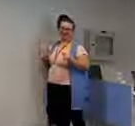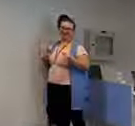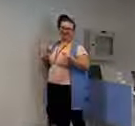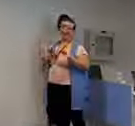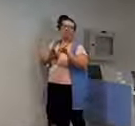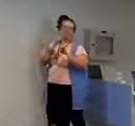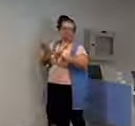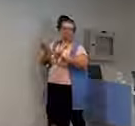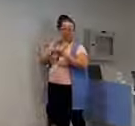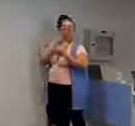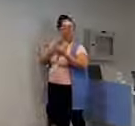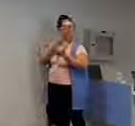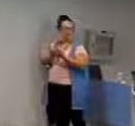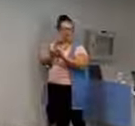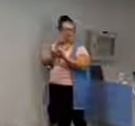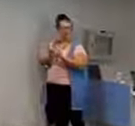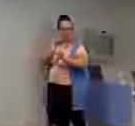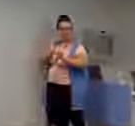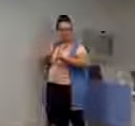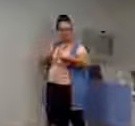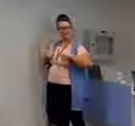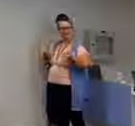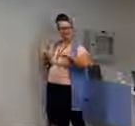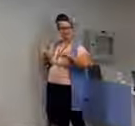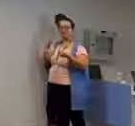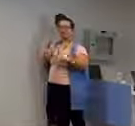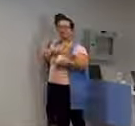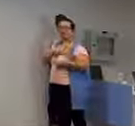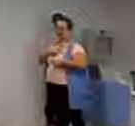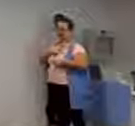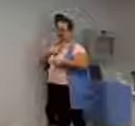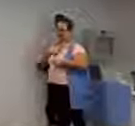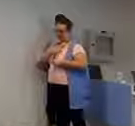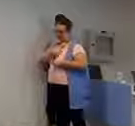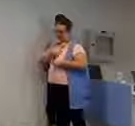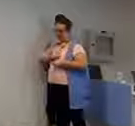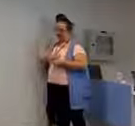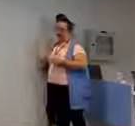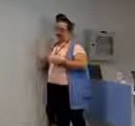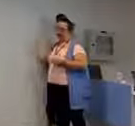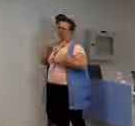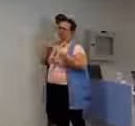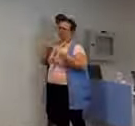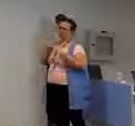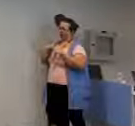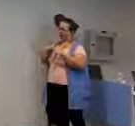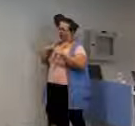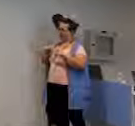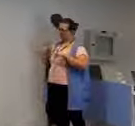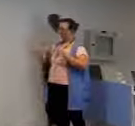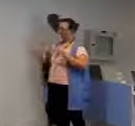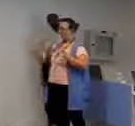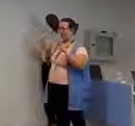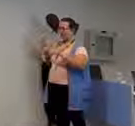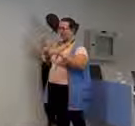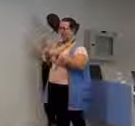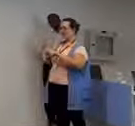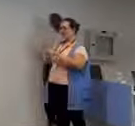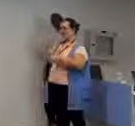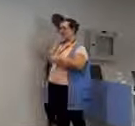preparem bem, porque o curso do Senai fez diferença na minha vida, e curso que faço diferença na vida de vocês